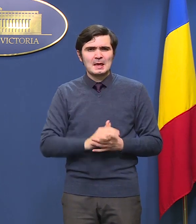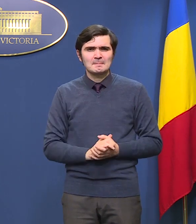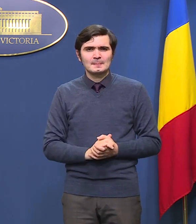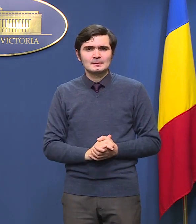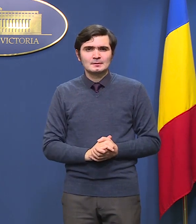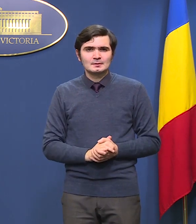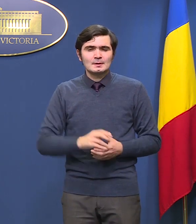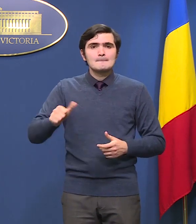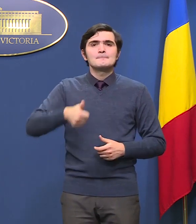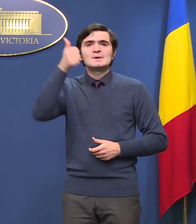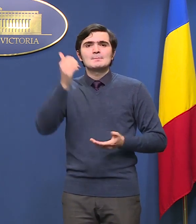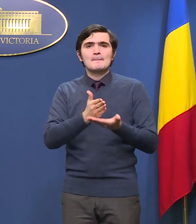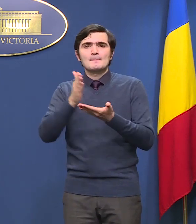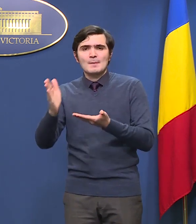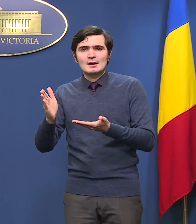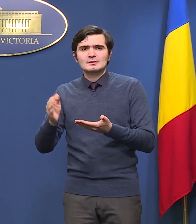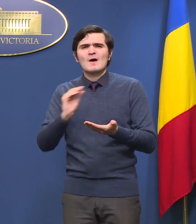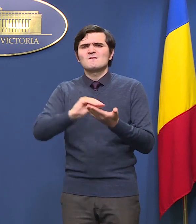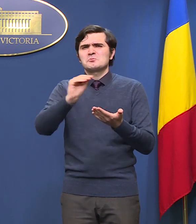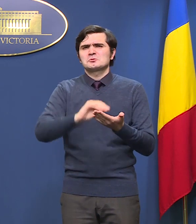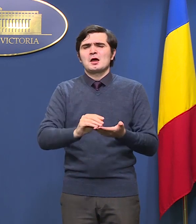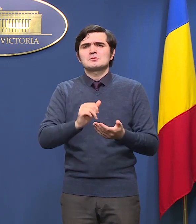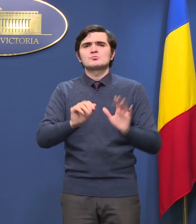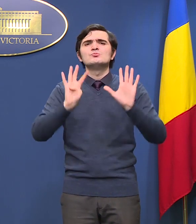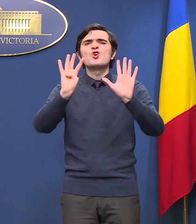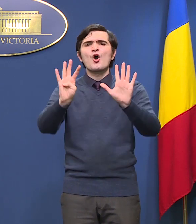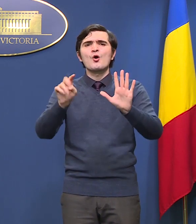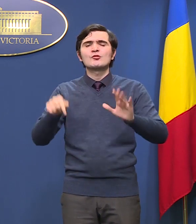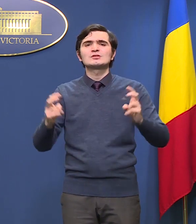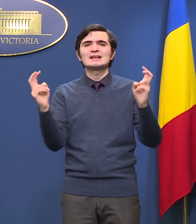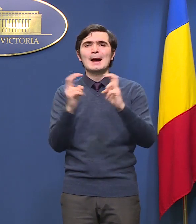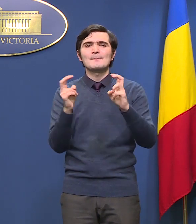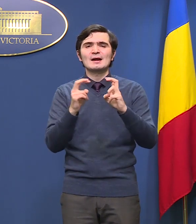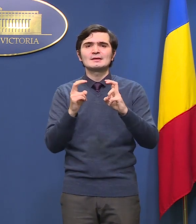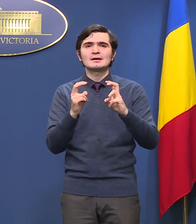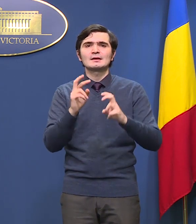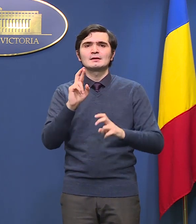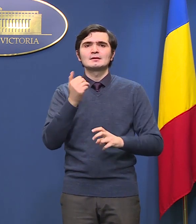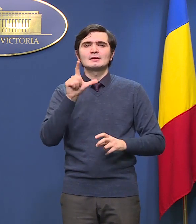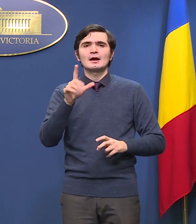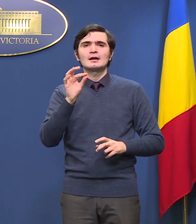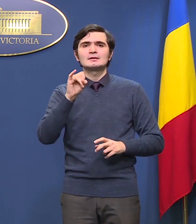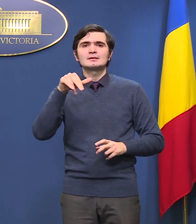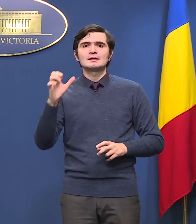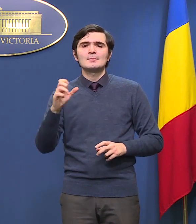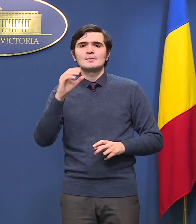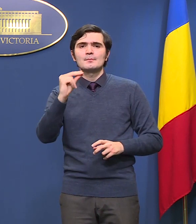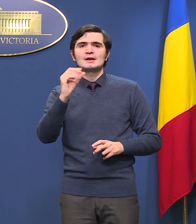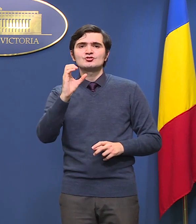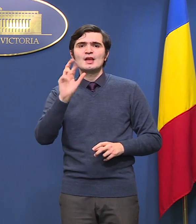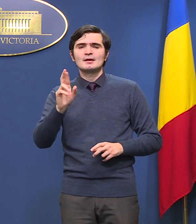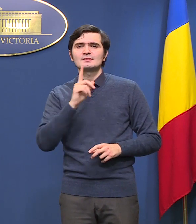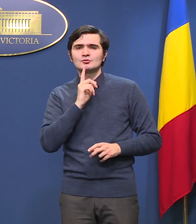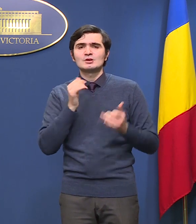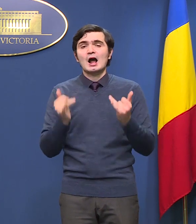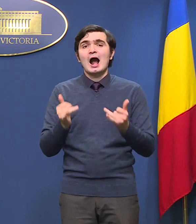Practic, în prima parte au funcționat 9 astfel de aparate de tip real-time PCR. La ora actuală sunt puse